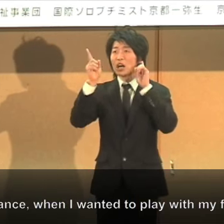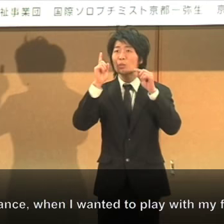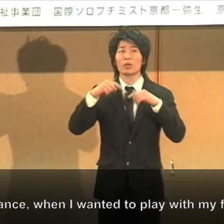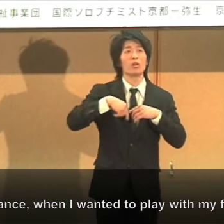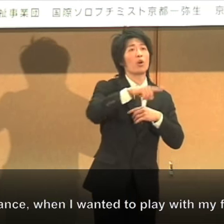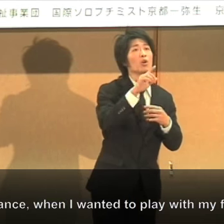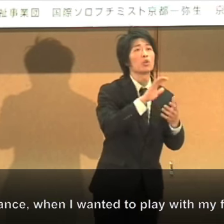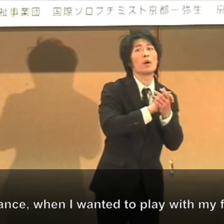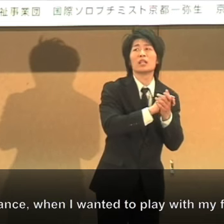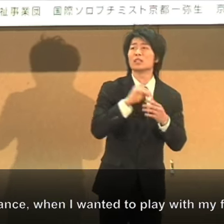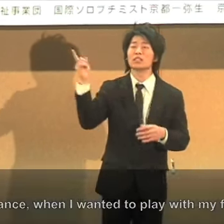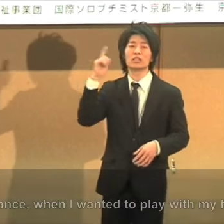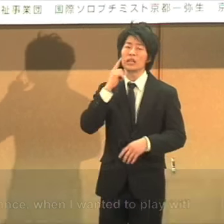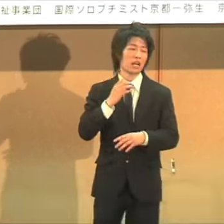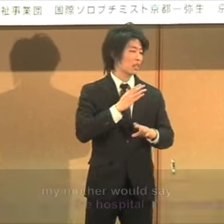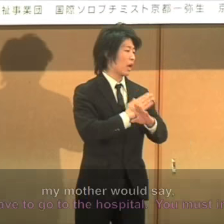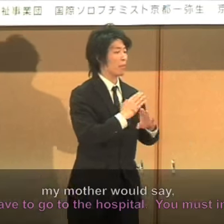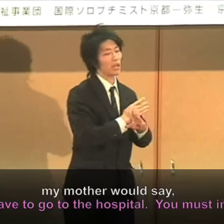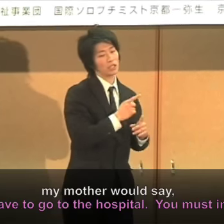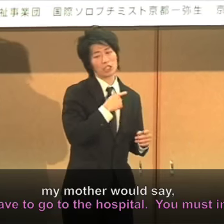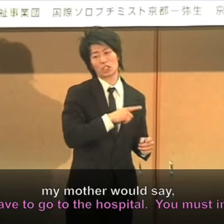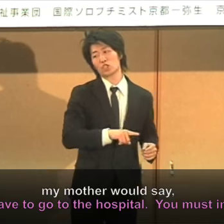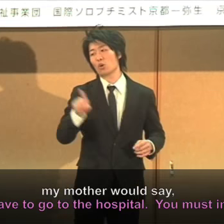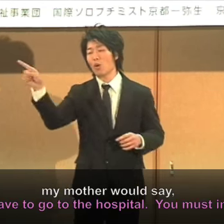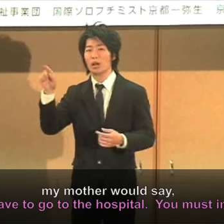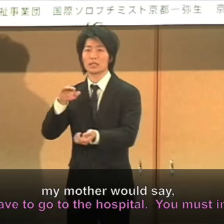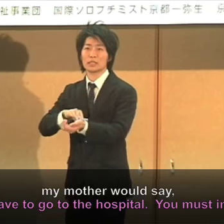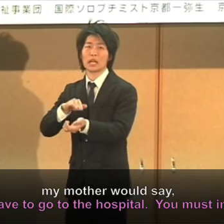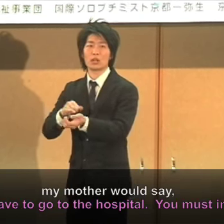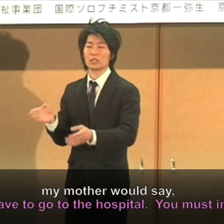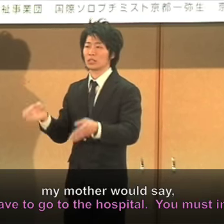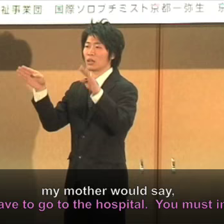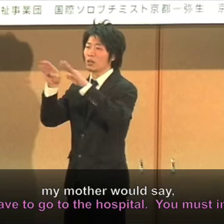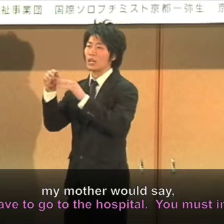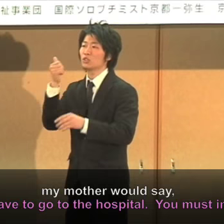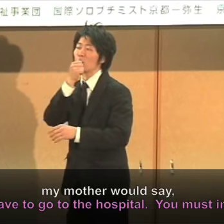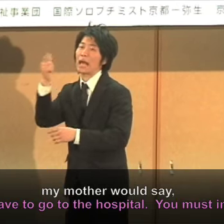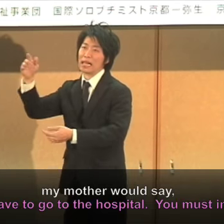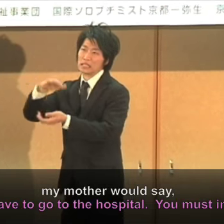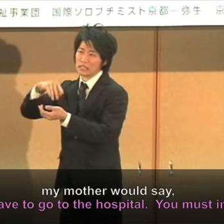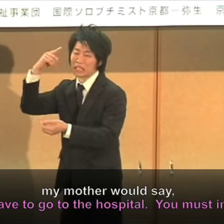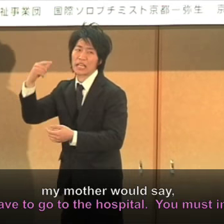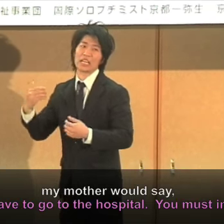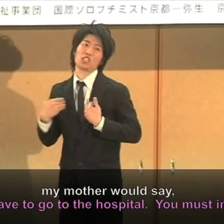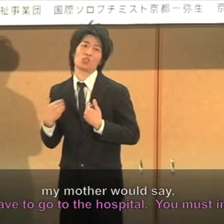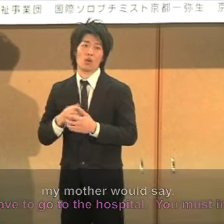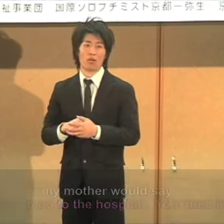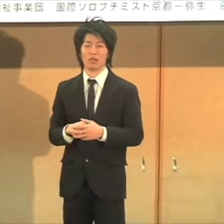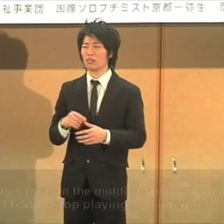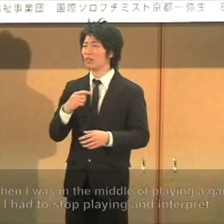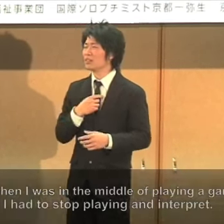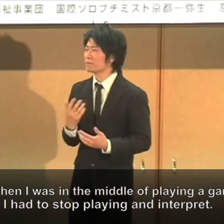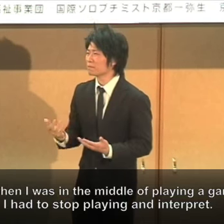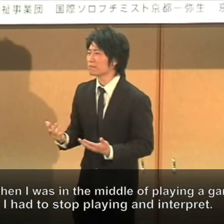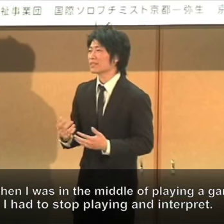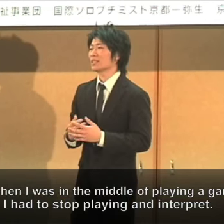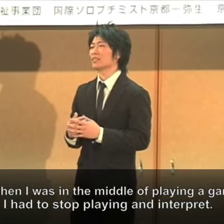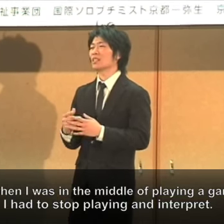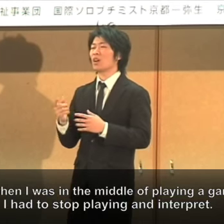頼むんです。遊びに行こうと思って、友達と遊びに行こうと思って、何ダメよ、お医者さんに行かなきゃいけないし通訳 してね、で本当